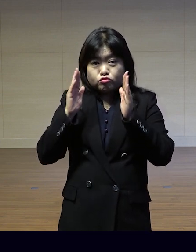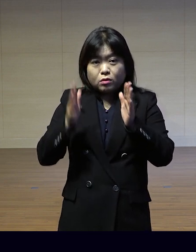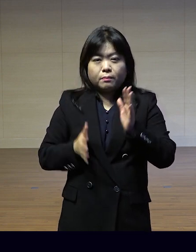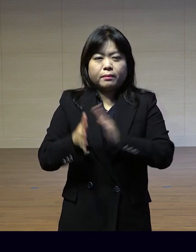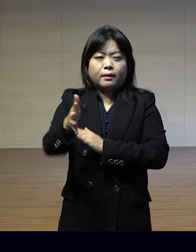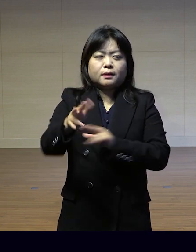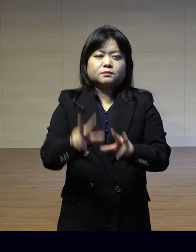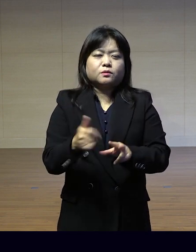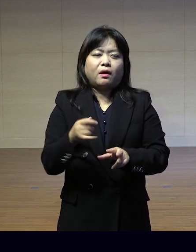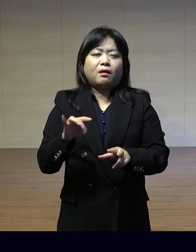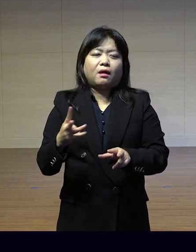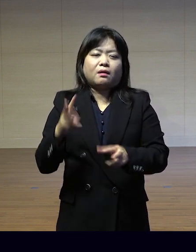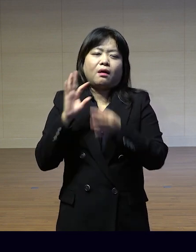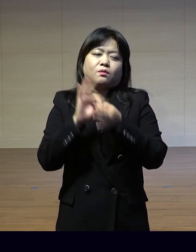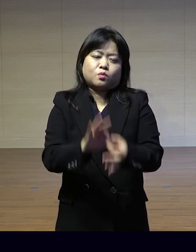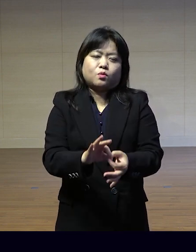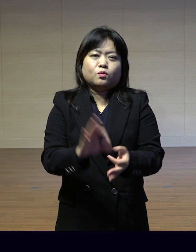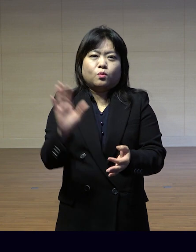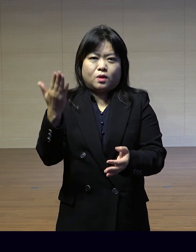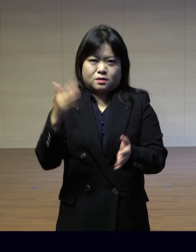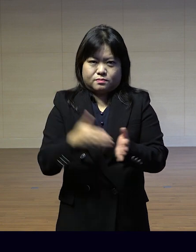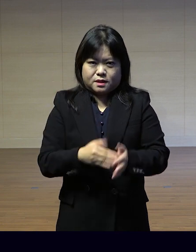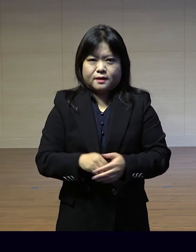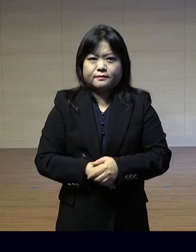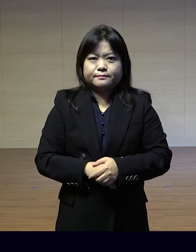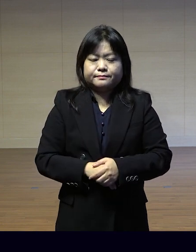지금 오늘날까지 이르게 됐습니다.